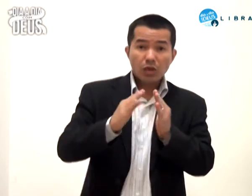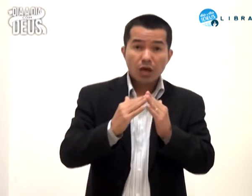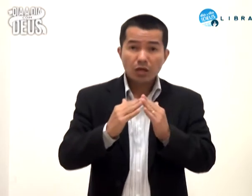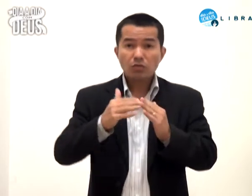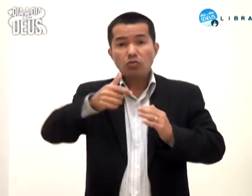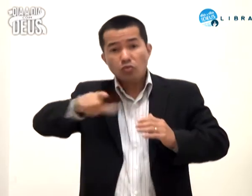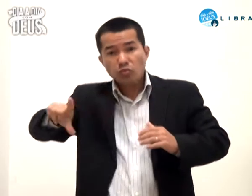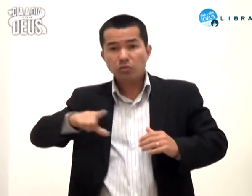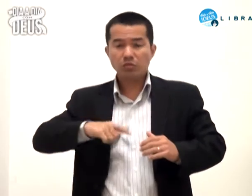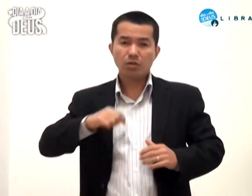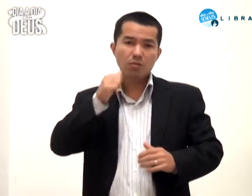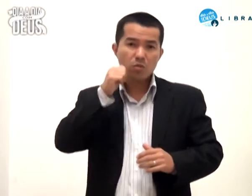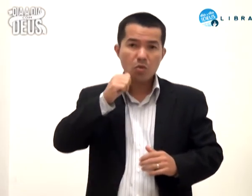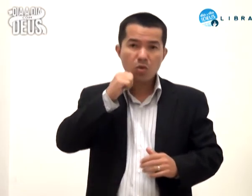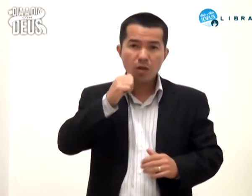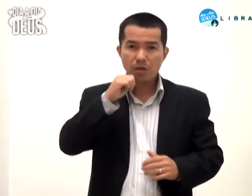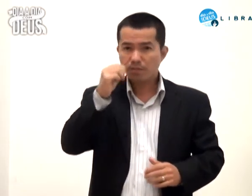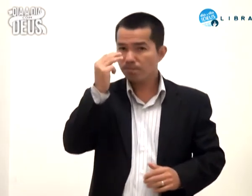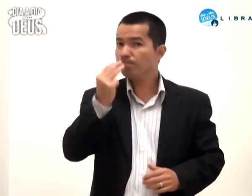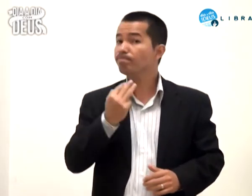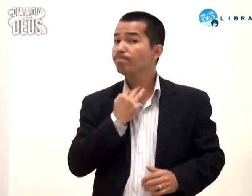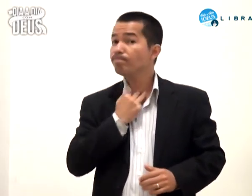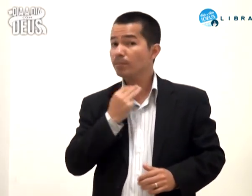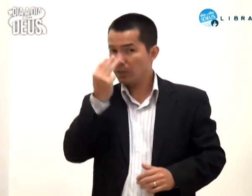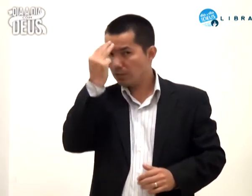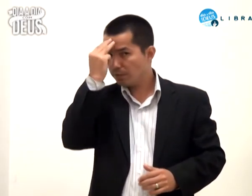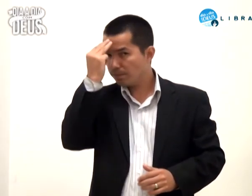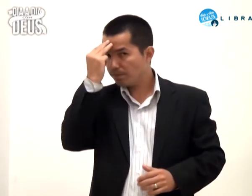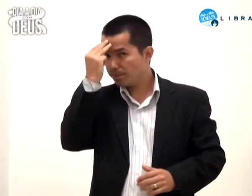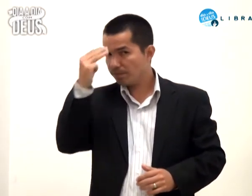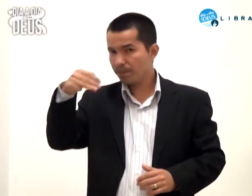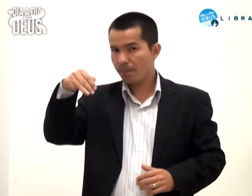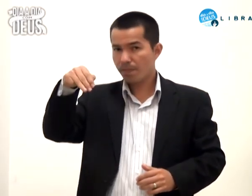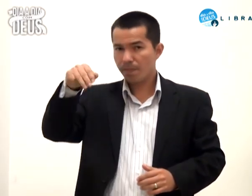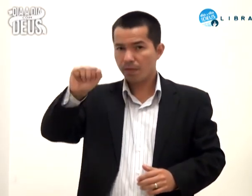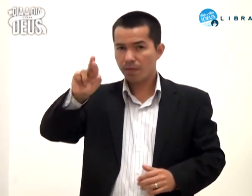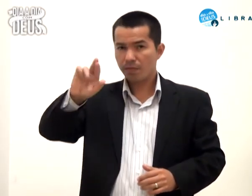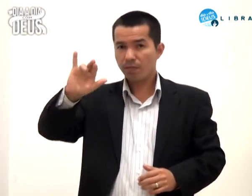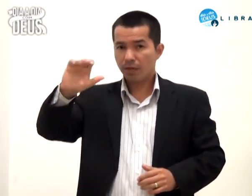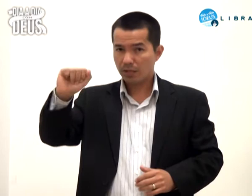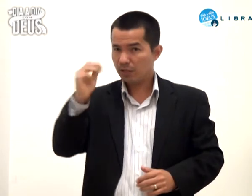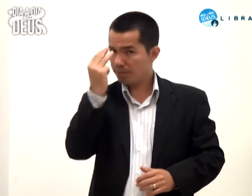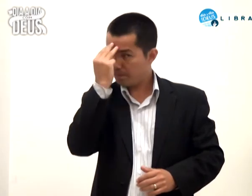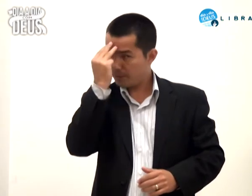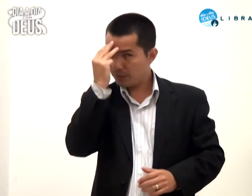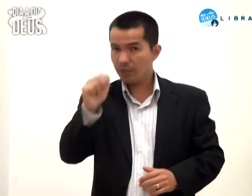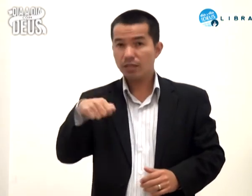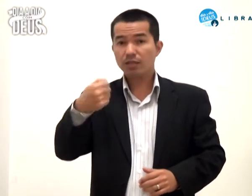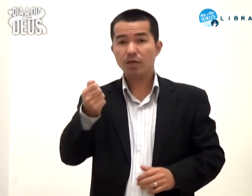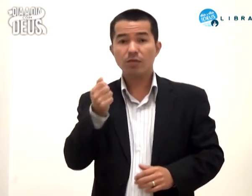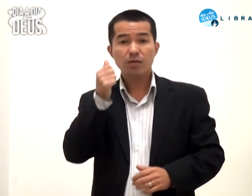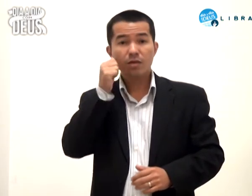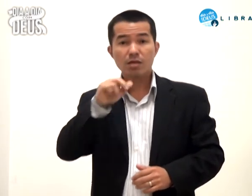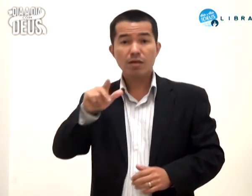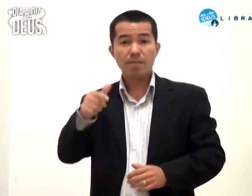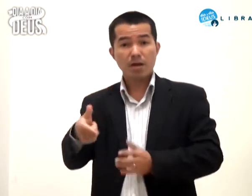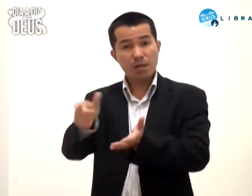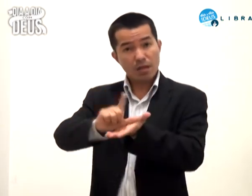vai e pega aquele frasco de perfume que uma mulher guardava, ajuntava dinheiro a vida